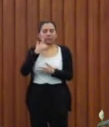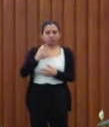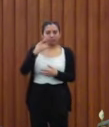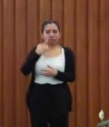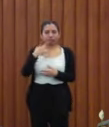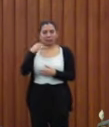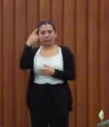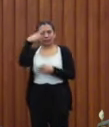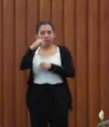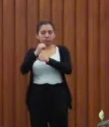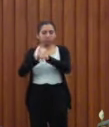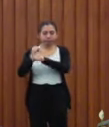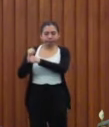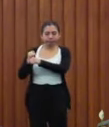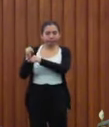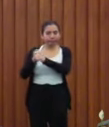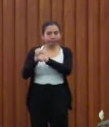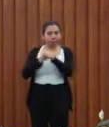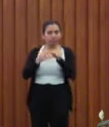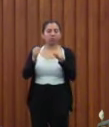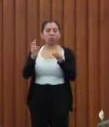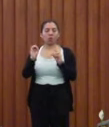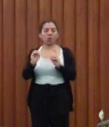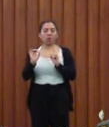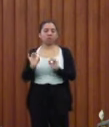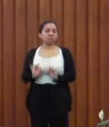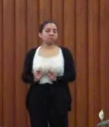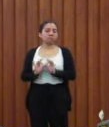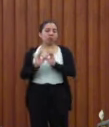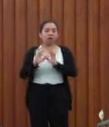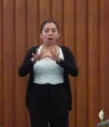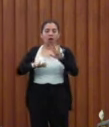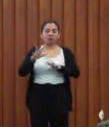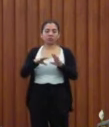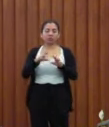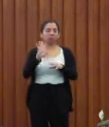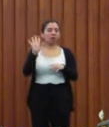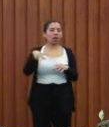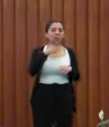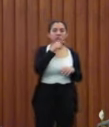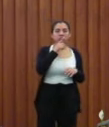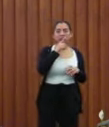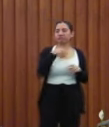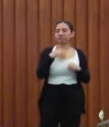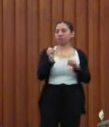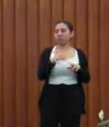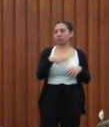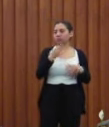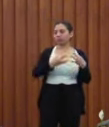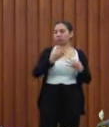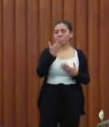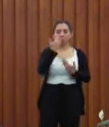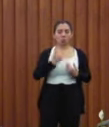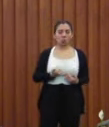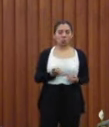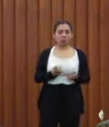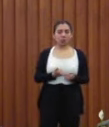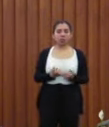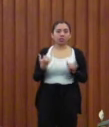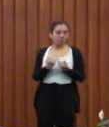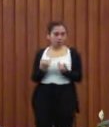las familiares de las víctimas también, que muchas veces abandonan el caso, ¿no? Entonces las organizaciones tienen que entrar al quite, sobre todo con